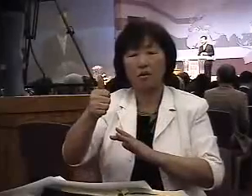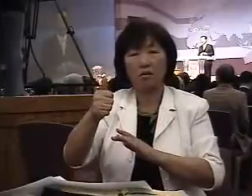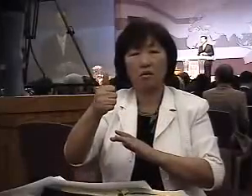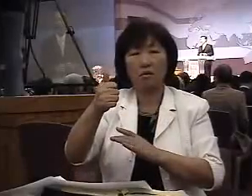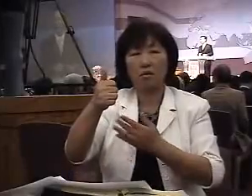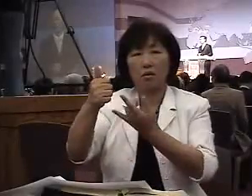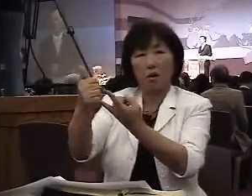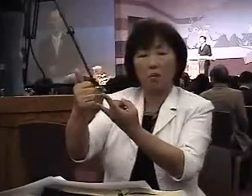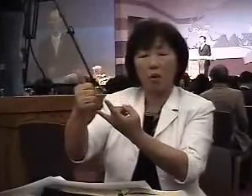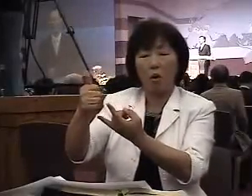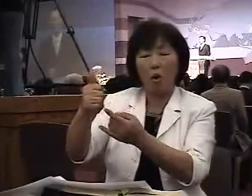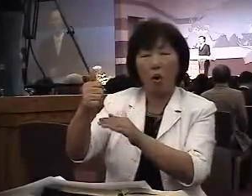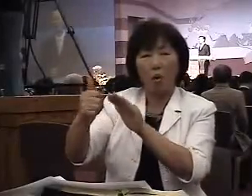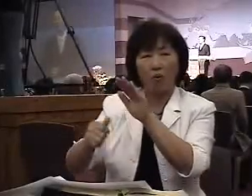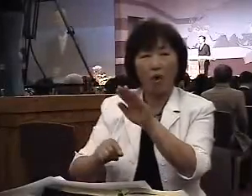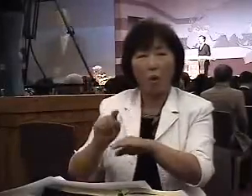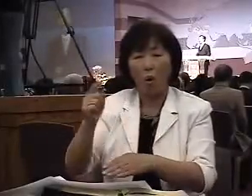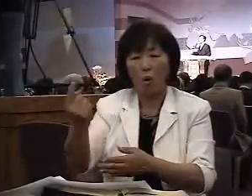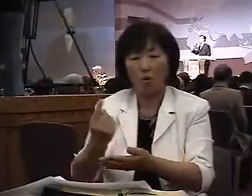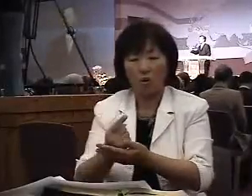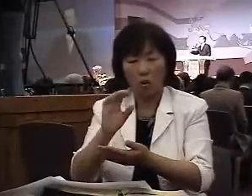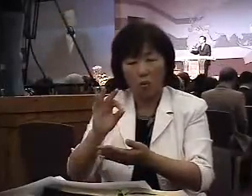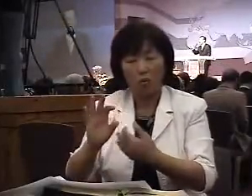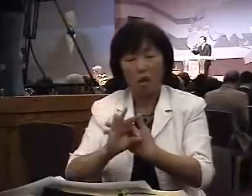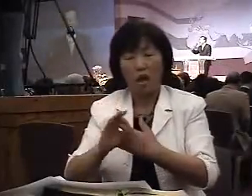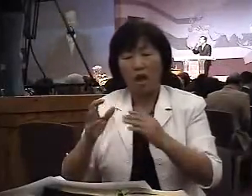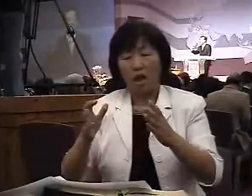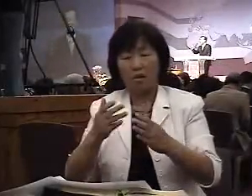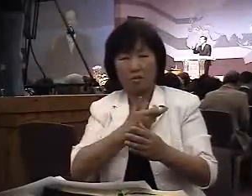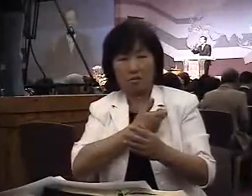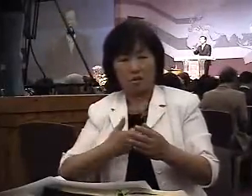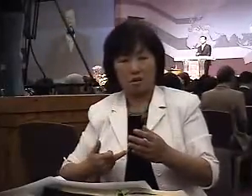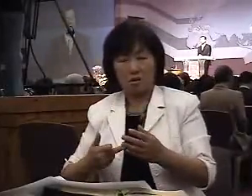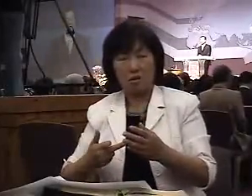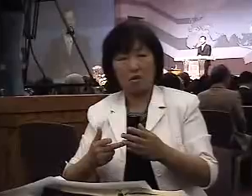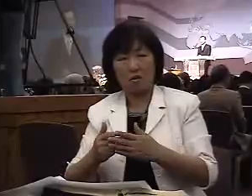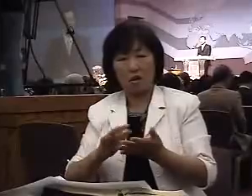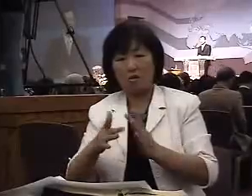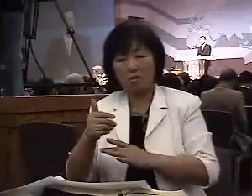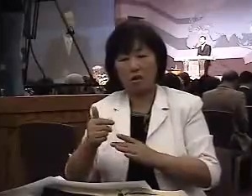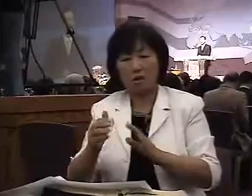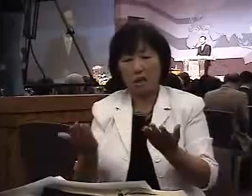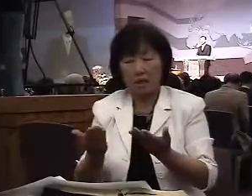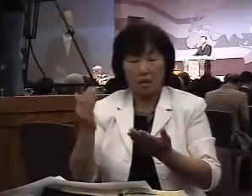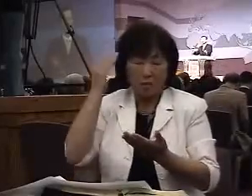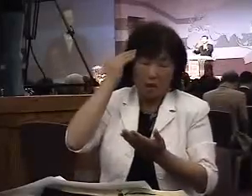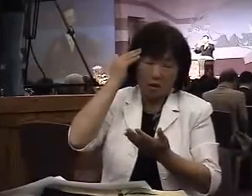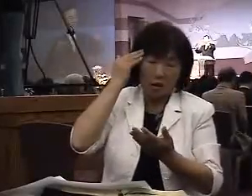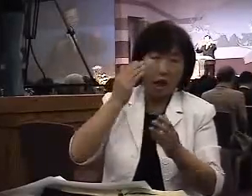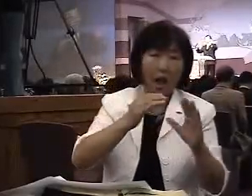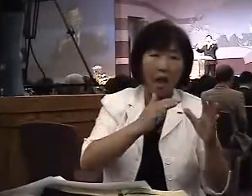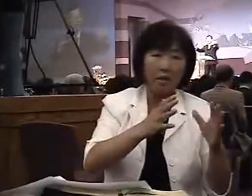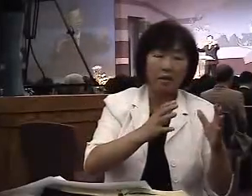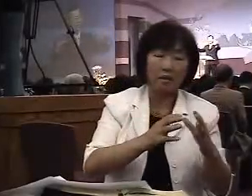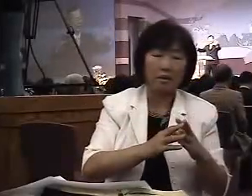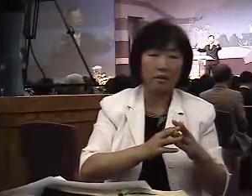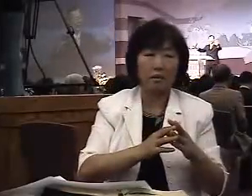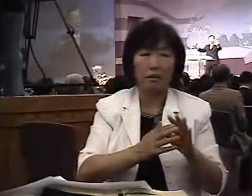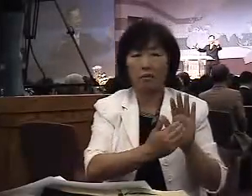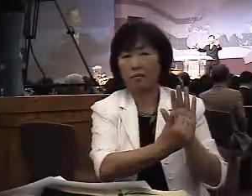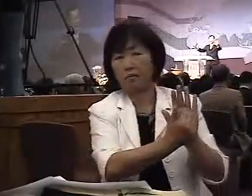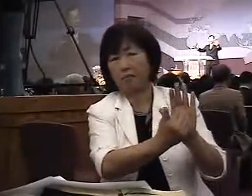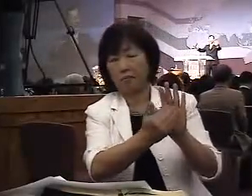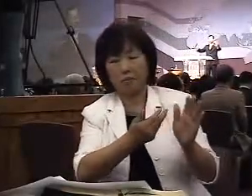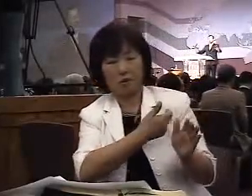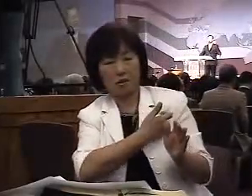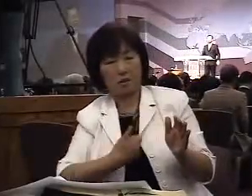나옵니다. 그런데 그때 제자들이 아이들로 하여금 예수님의 사역이 방해받을까봐 아이들을 막습니다.